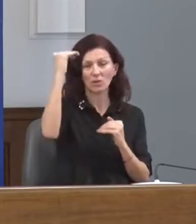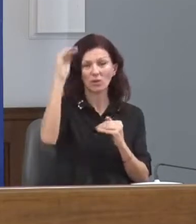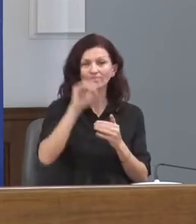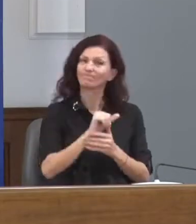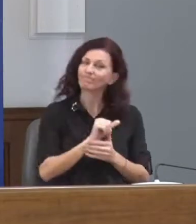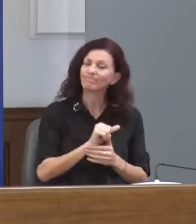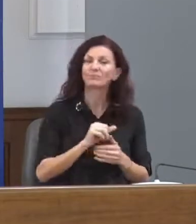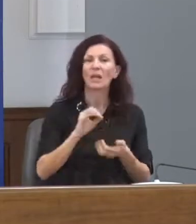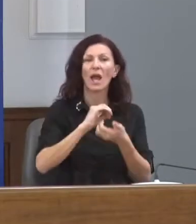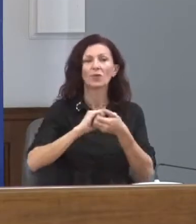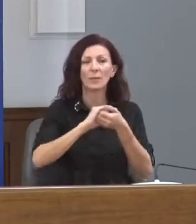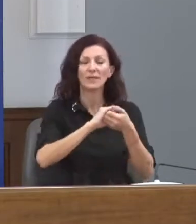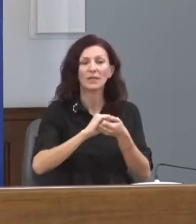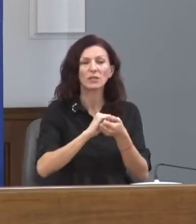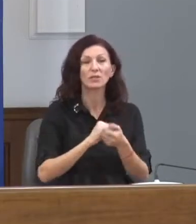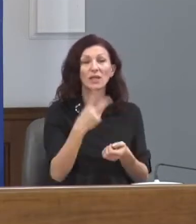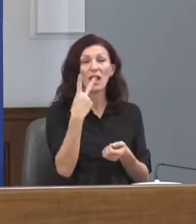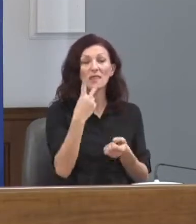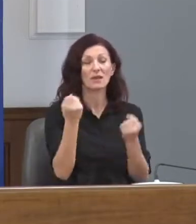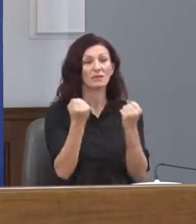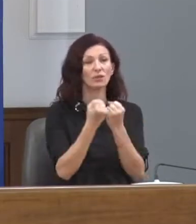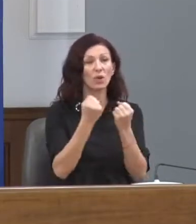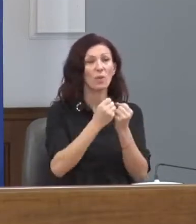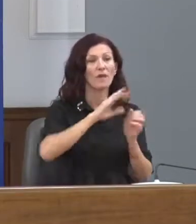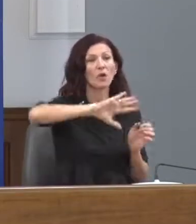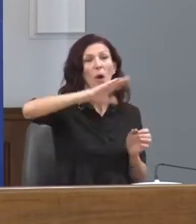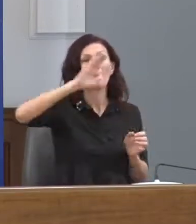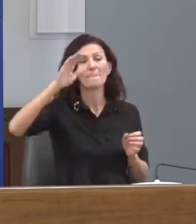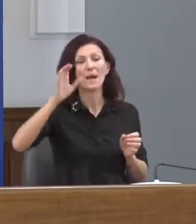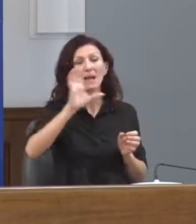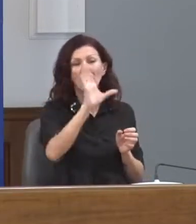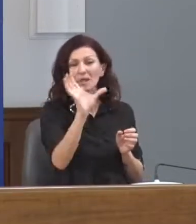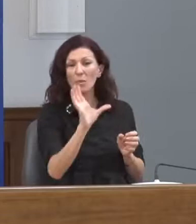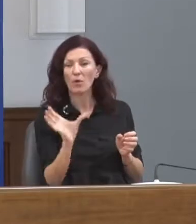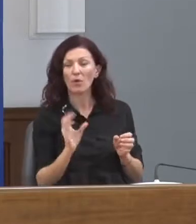място Балканския полуостров по заболяемост.